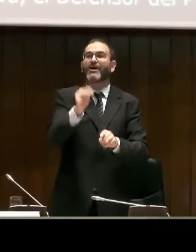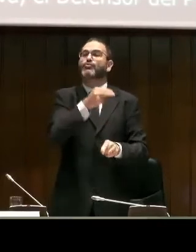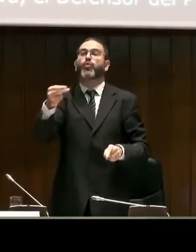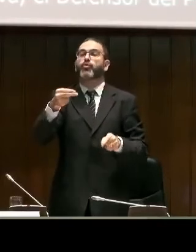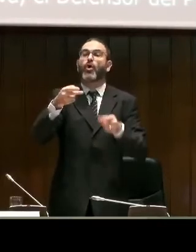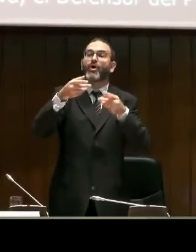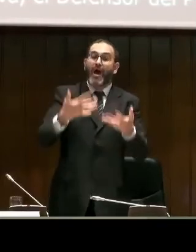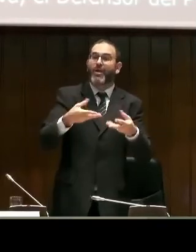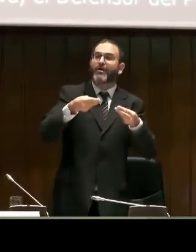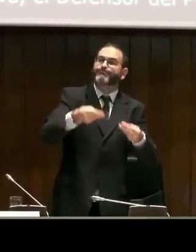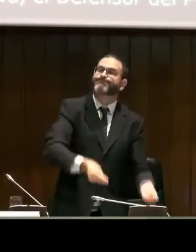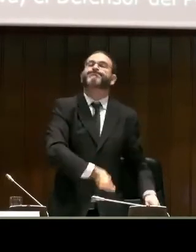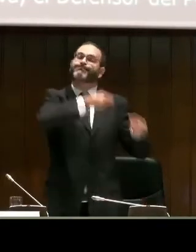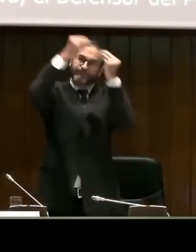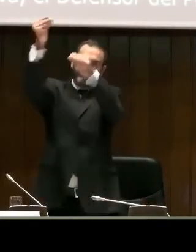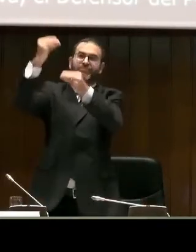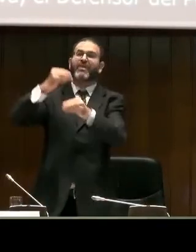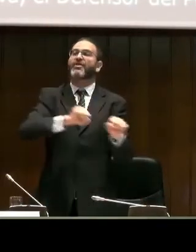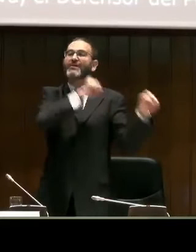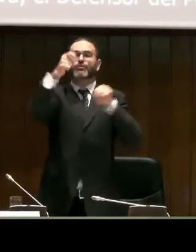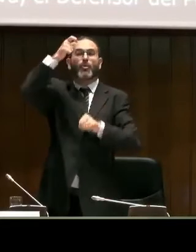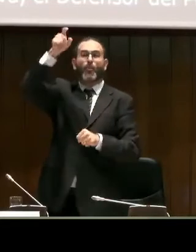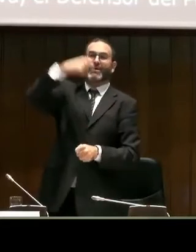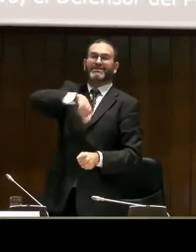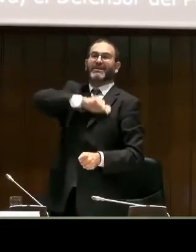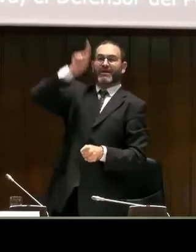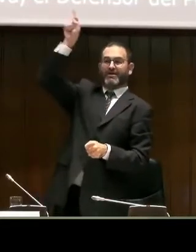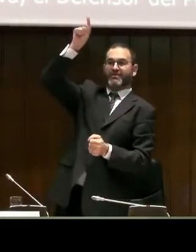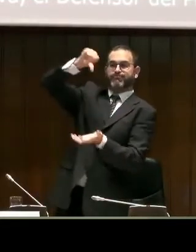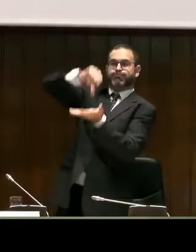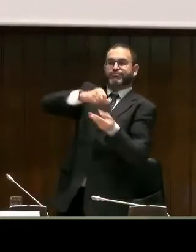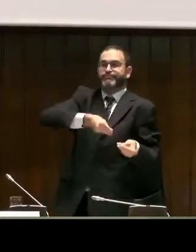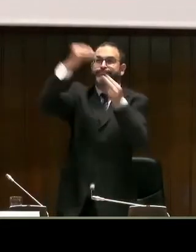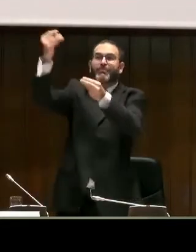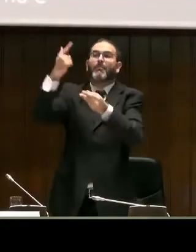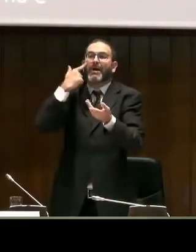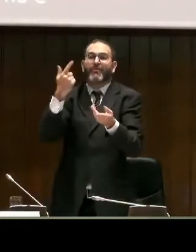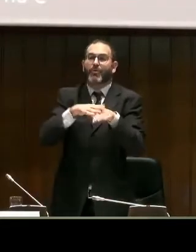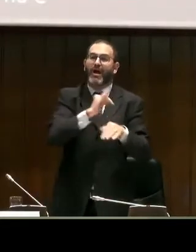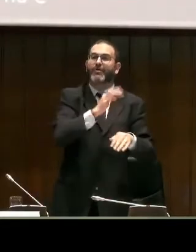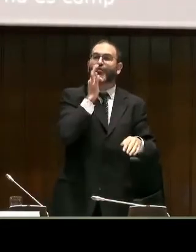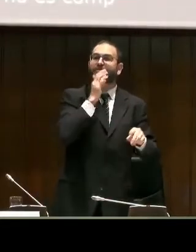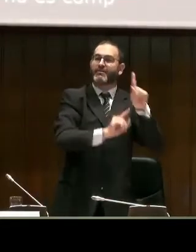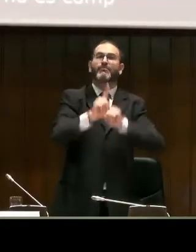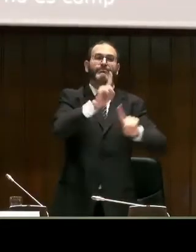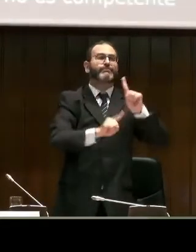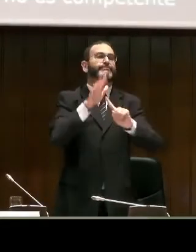menor. Es decir, que ahora mismo no tenemos una resolución desde el defensor del